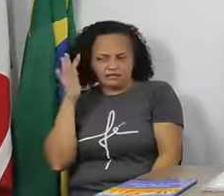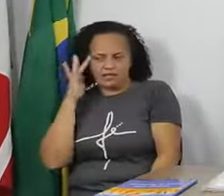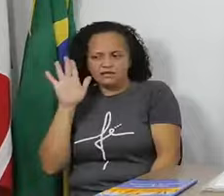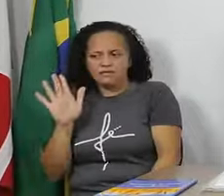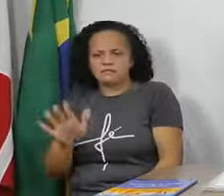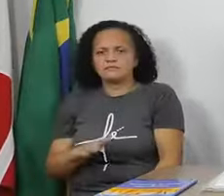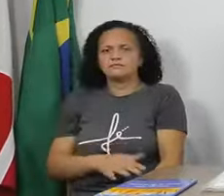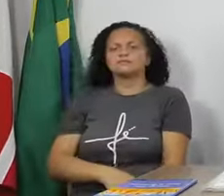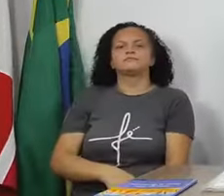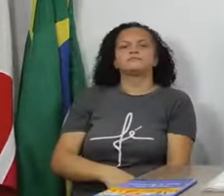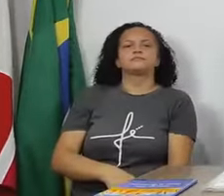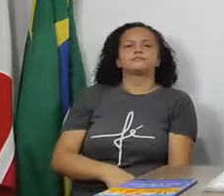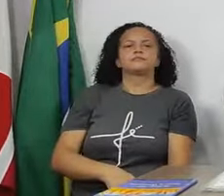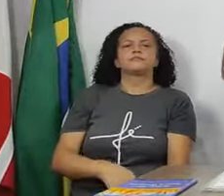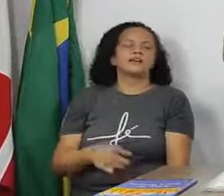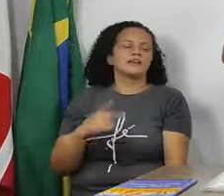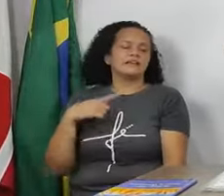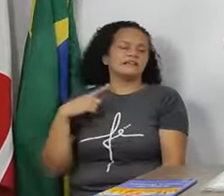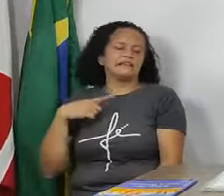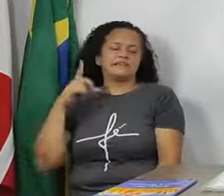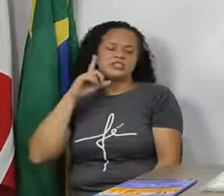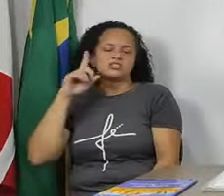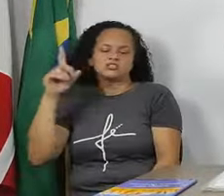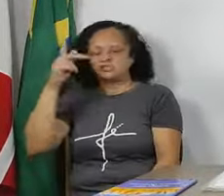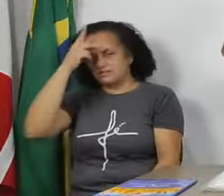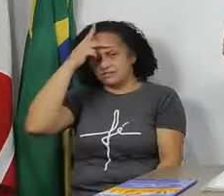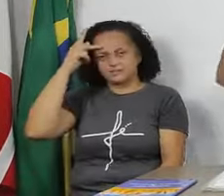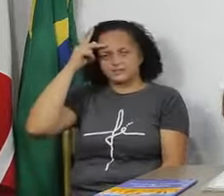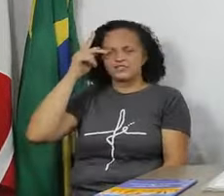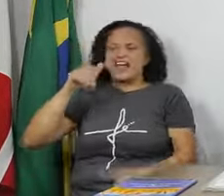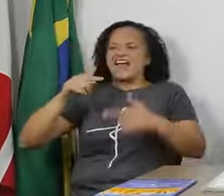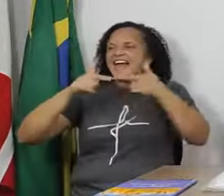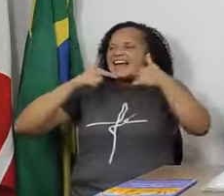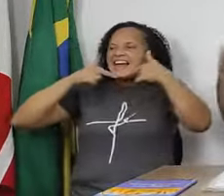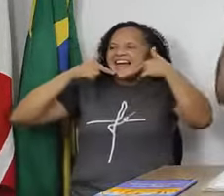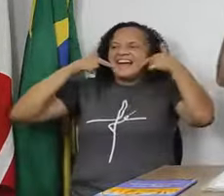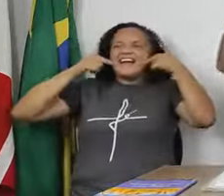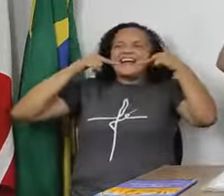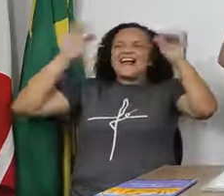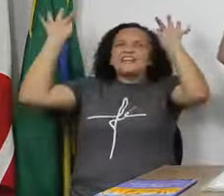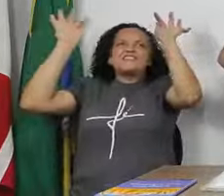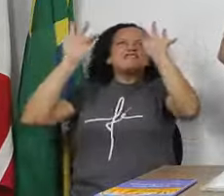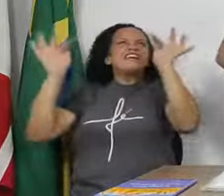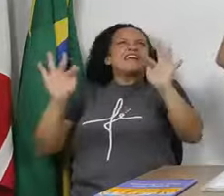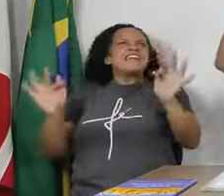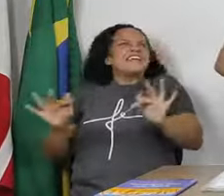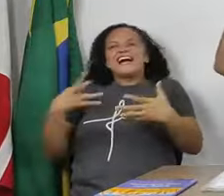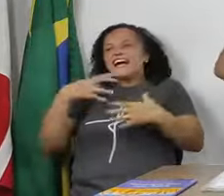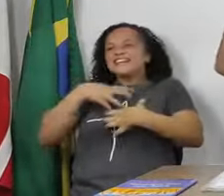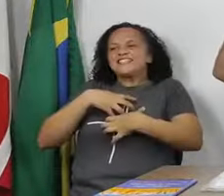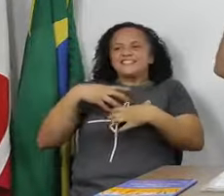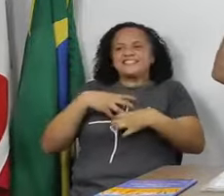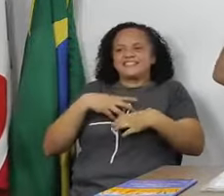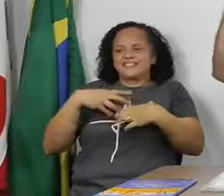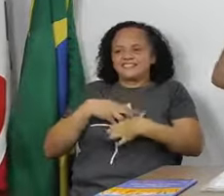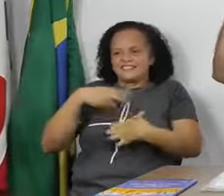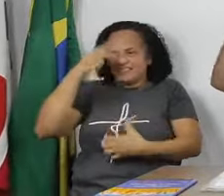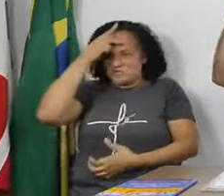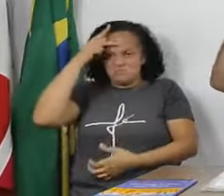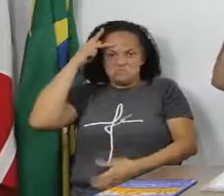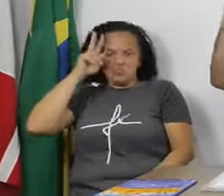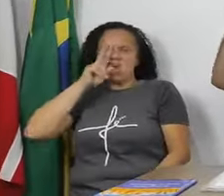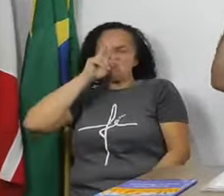emoções, entendeu? Um dia nós estamos lá nas alturas, sentindo-se a pessoa mais